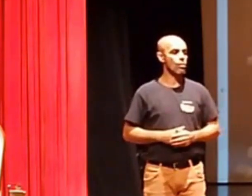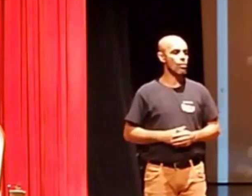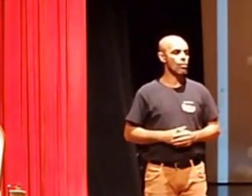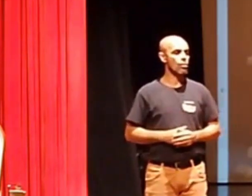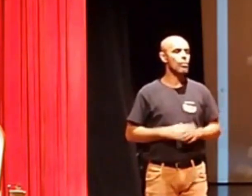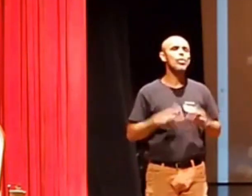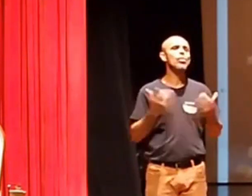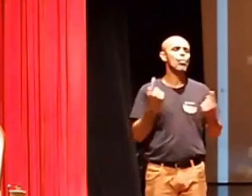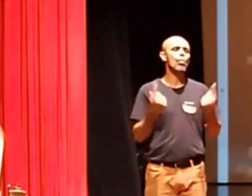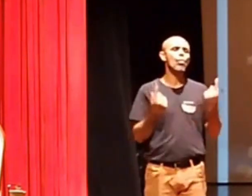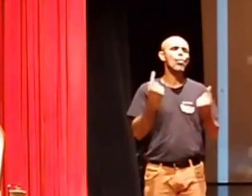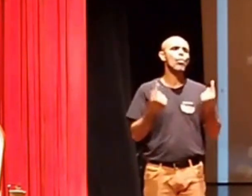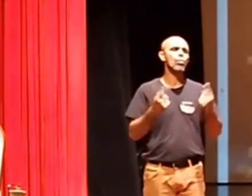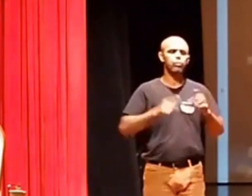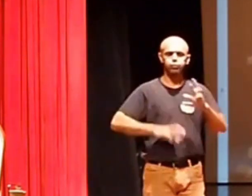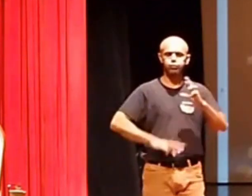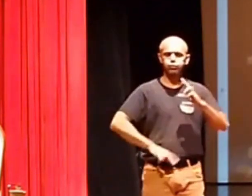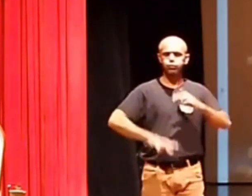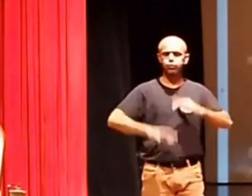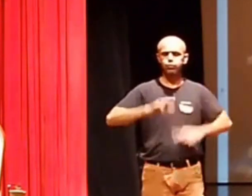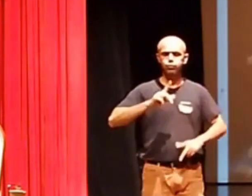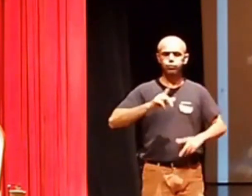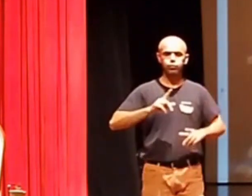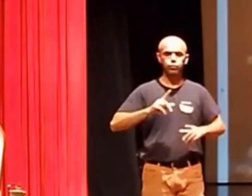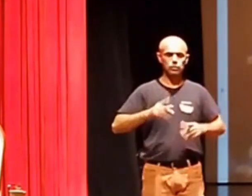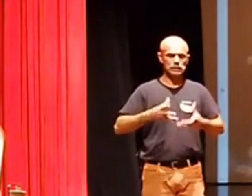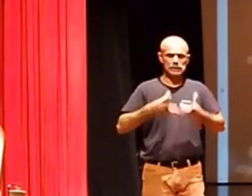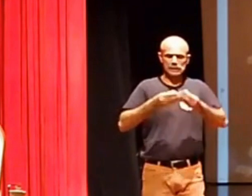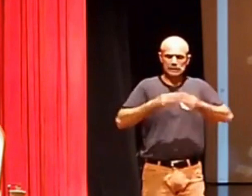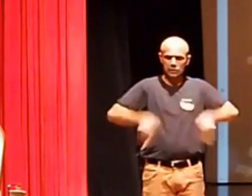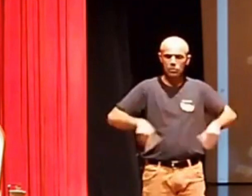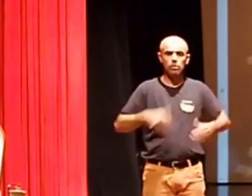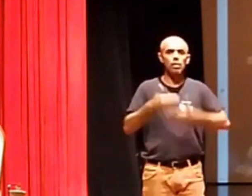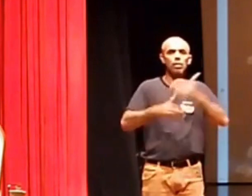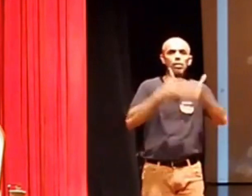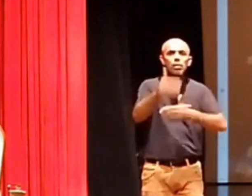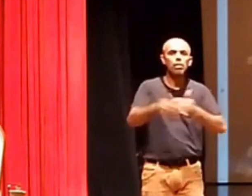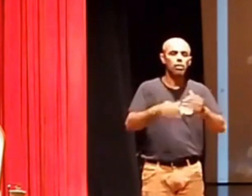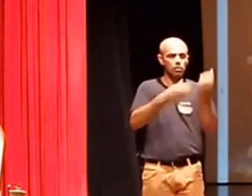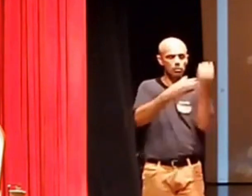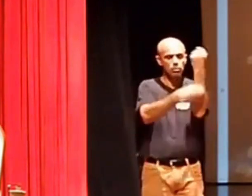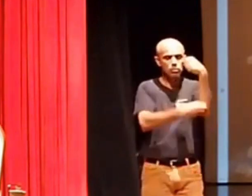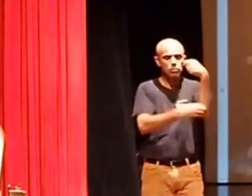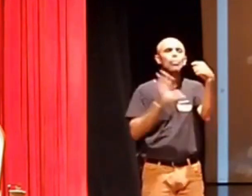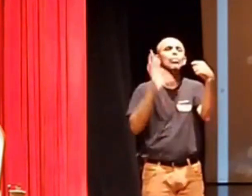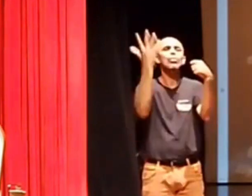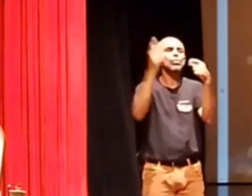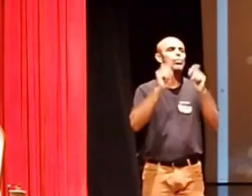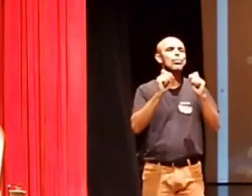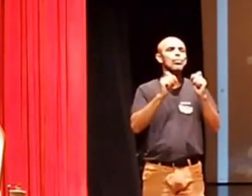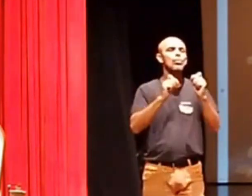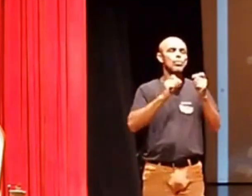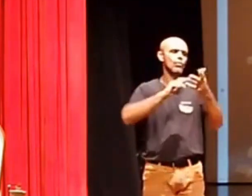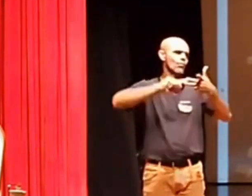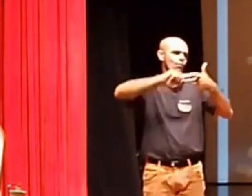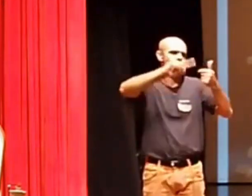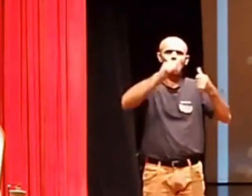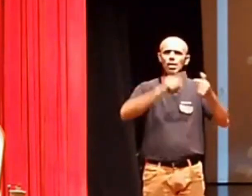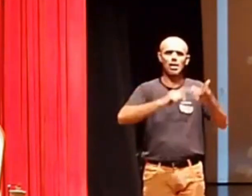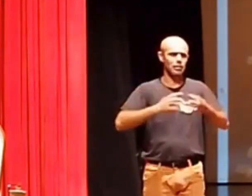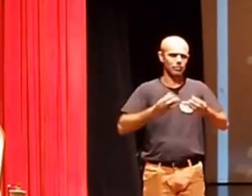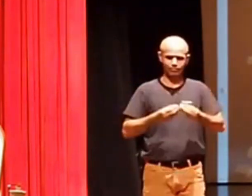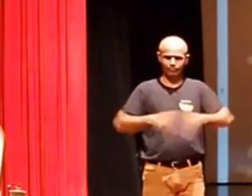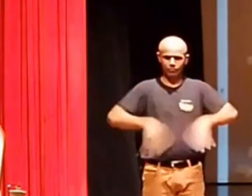Quais as alterações, então, degenerativas que podem ser causadas em decorrência de uma escoliose? Várias, né, gente?